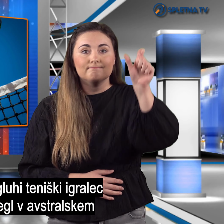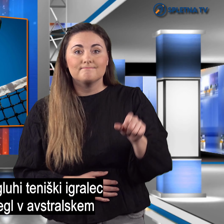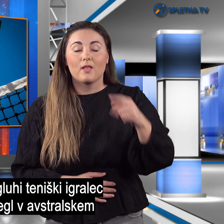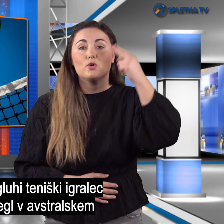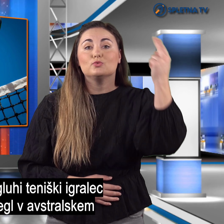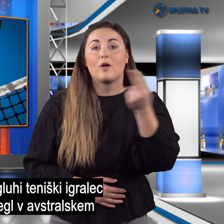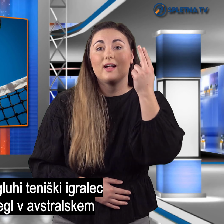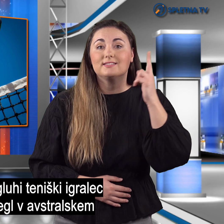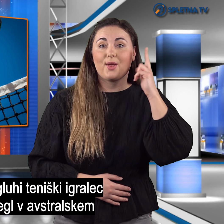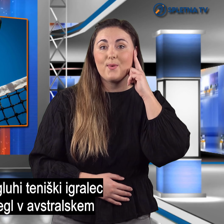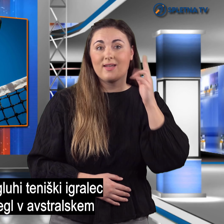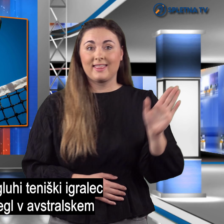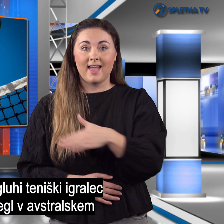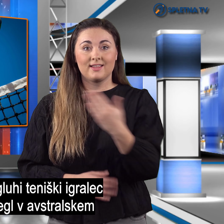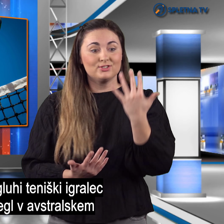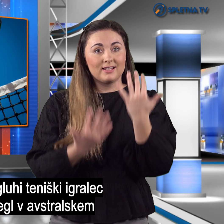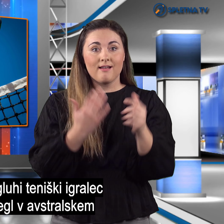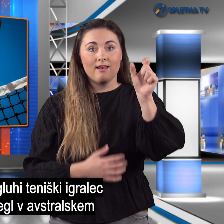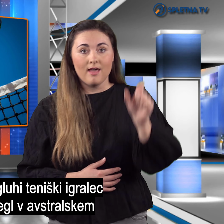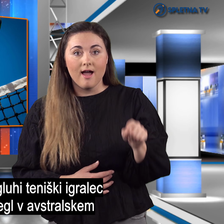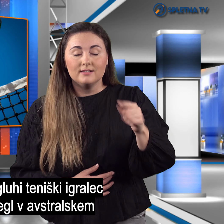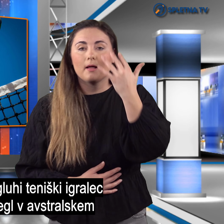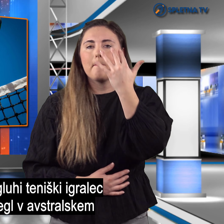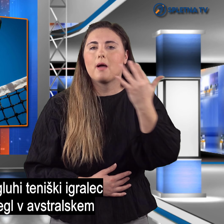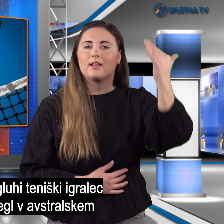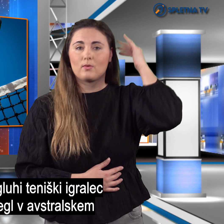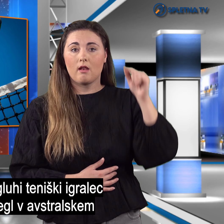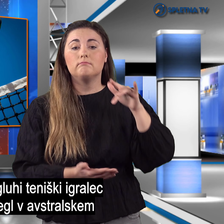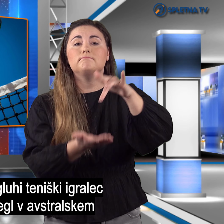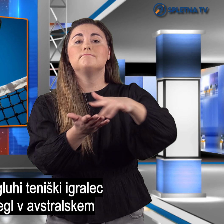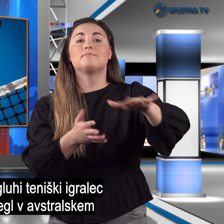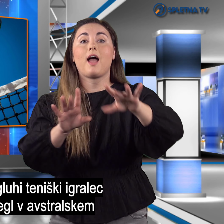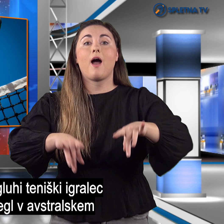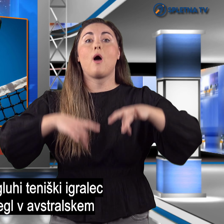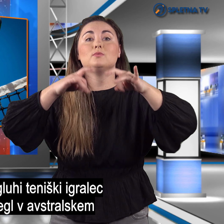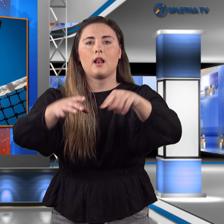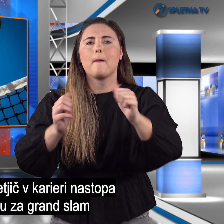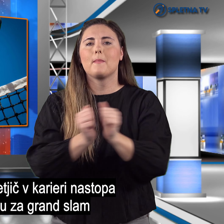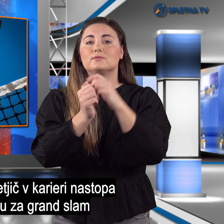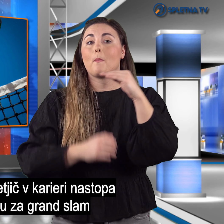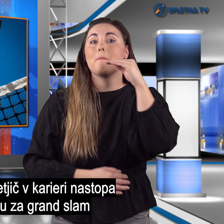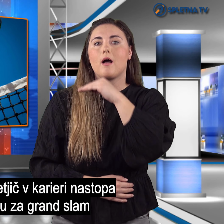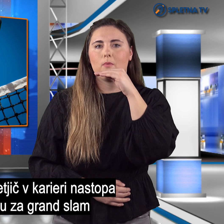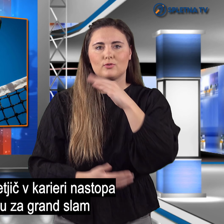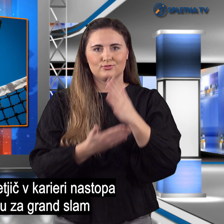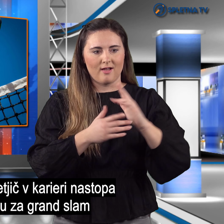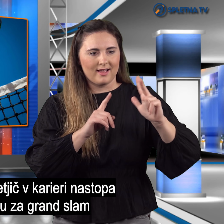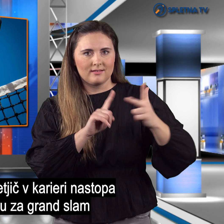Slovenski gluhi teniški igralec Marino Kegl v avstralskem Melbournu tretjič v karieri nastopa na turnirju za Grand Slam